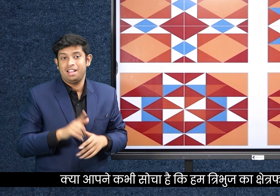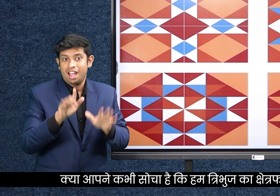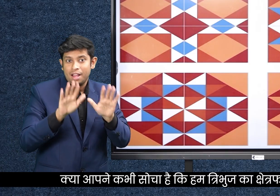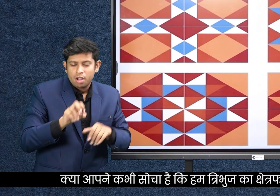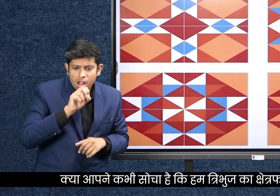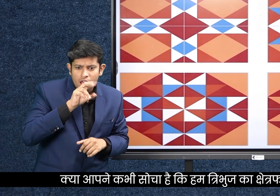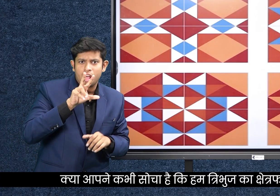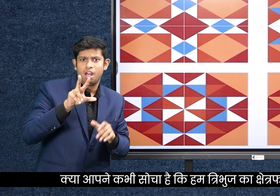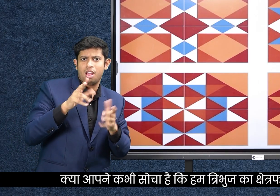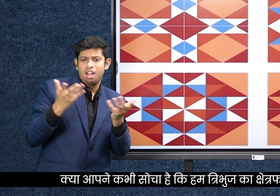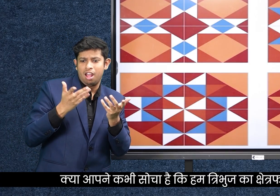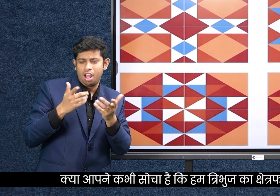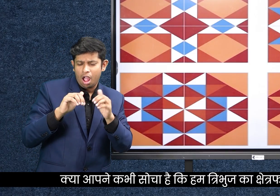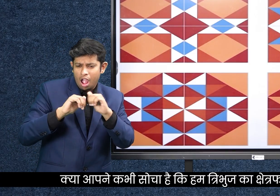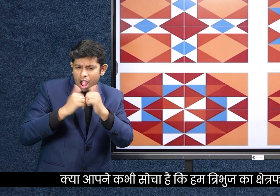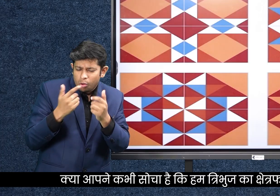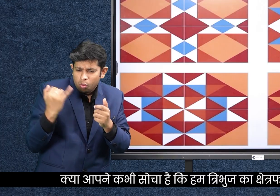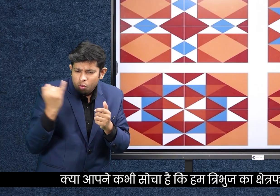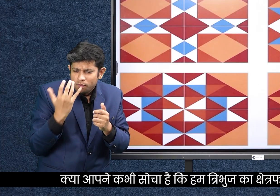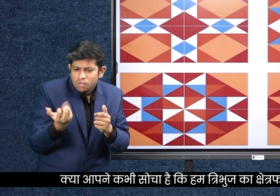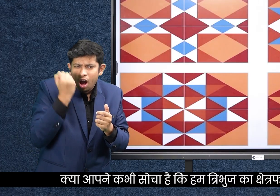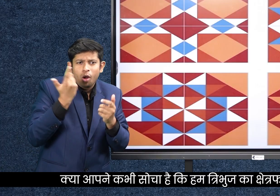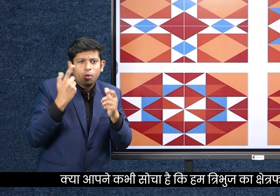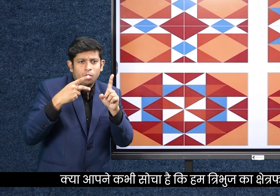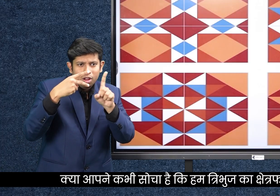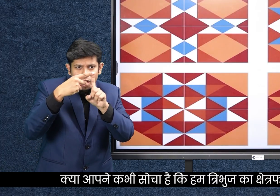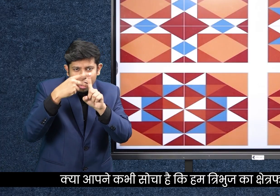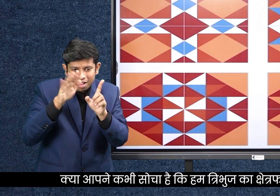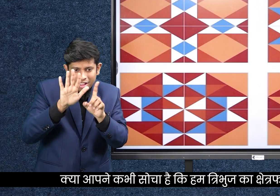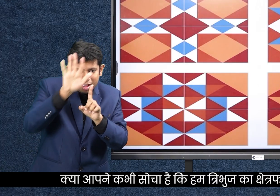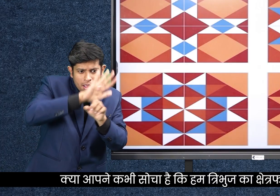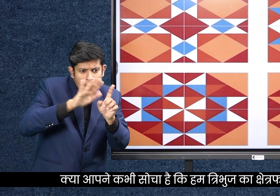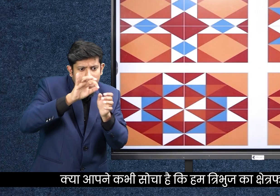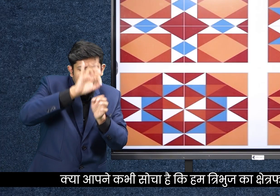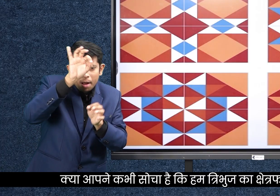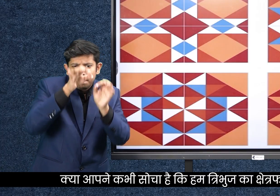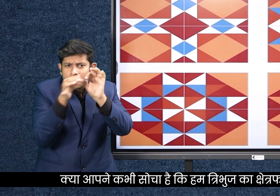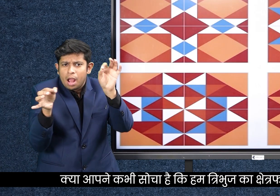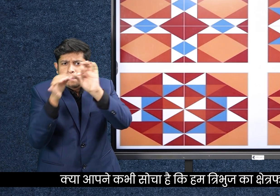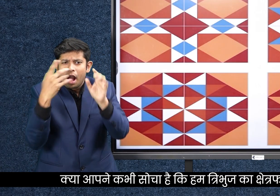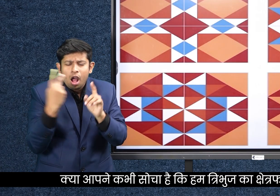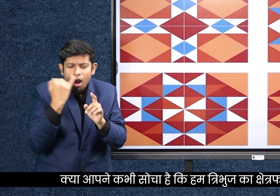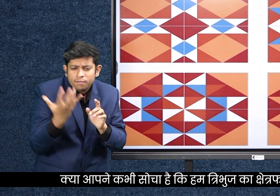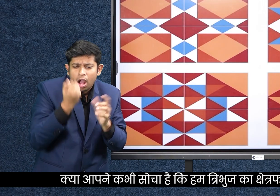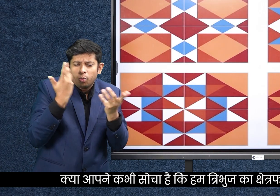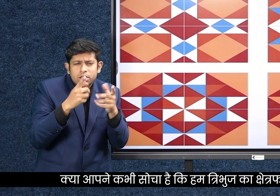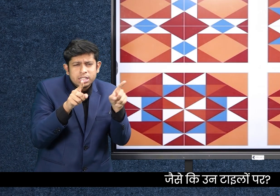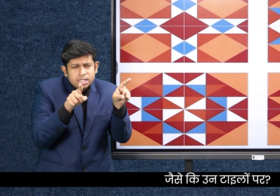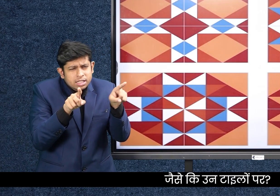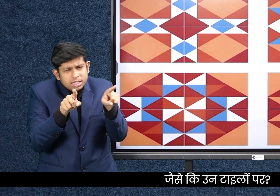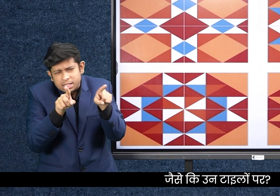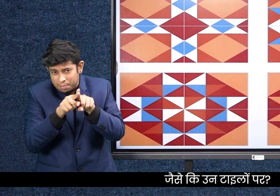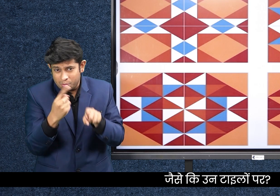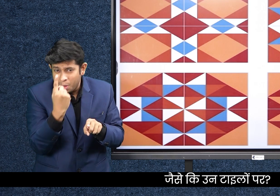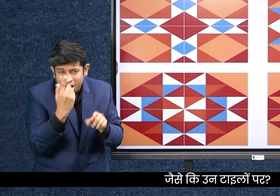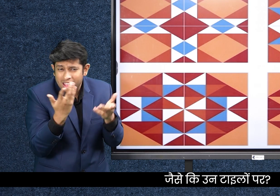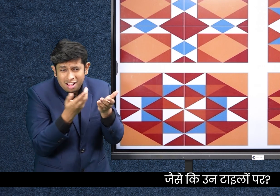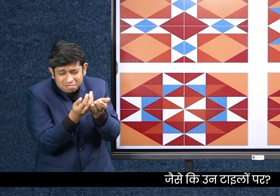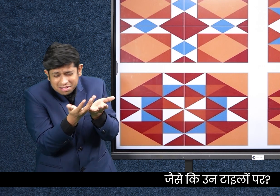क्या आपने कभी सोचे कि हम त्रिभुज का क्षेत्रफल कैसे ज्ञात करते हैं, जैसे कि उन टाइल्स